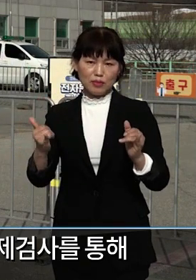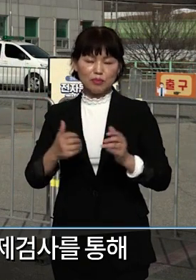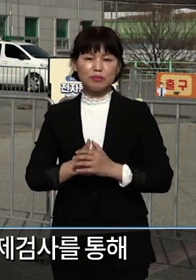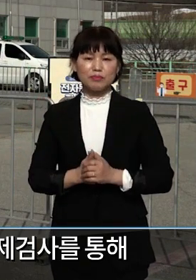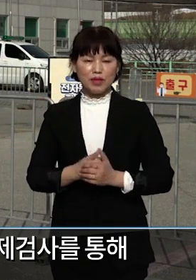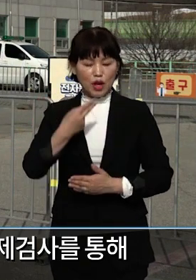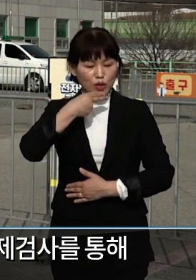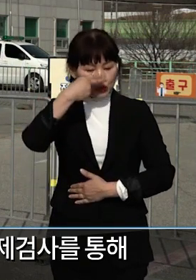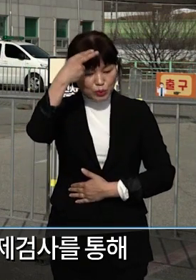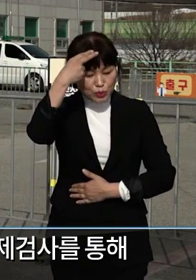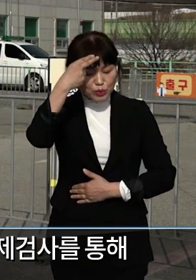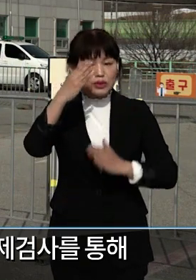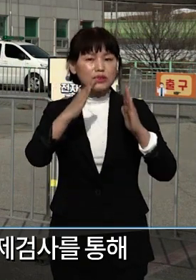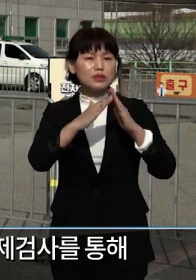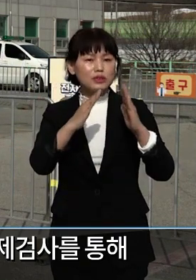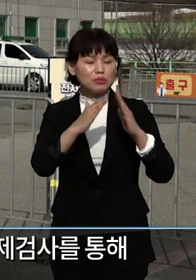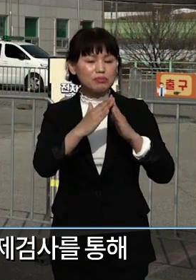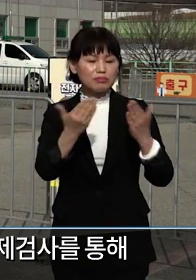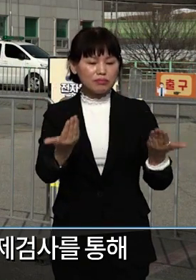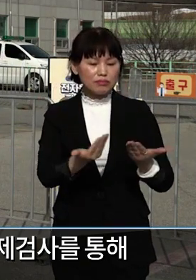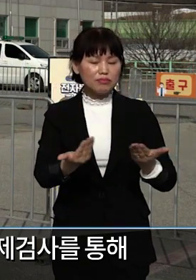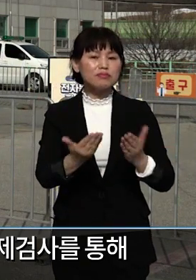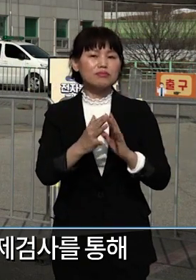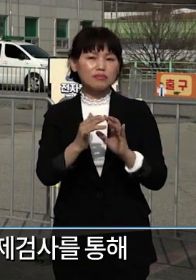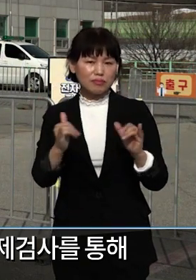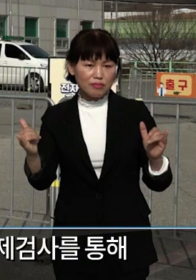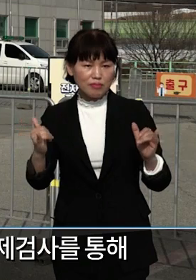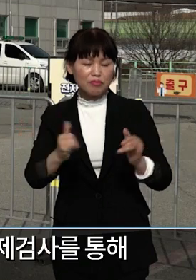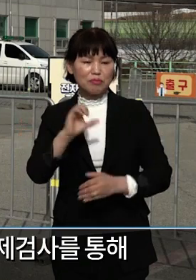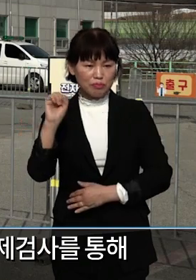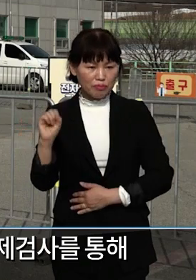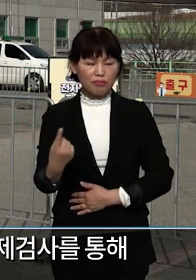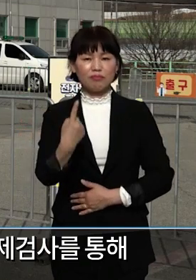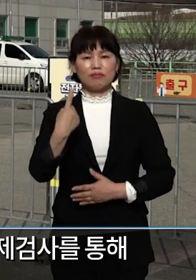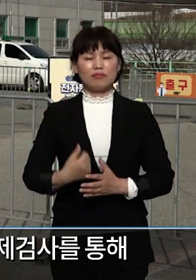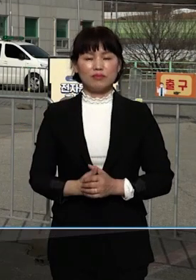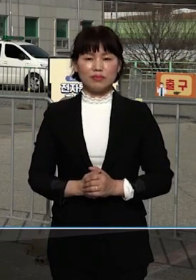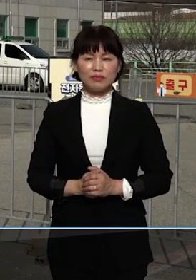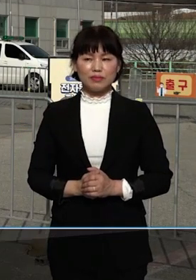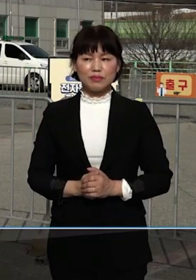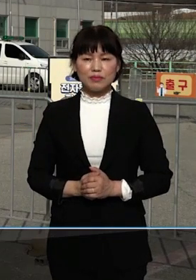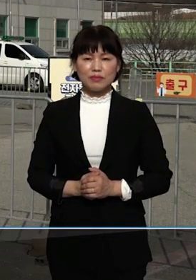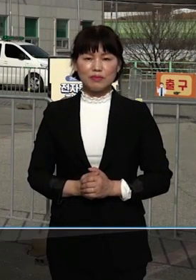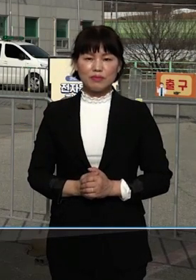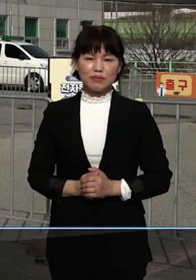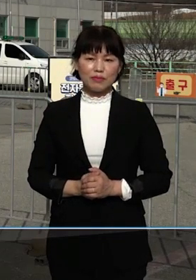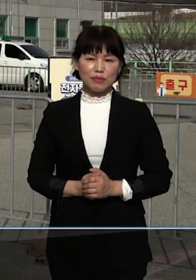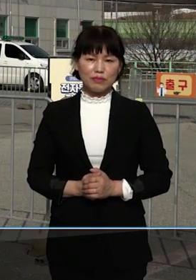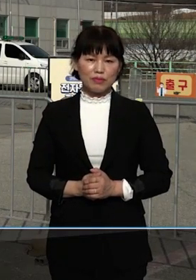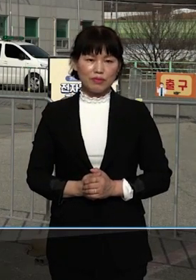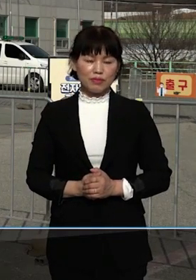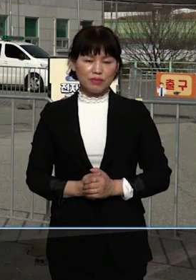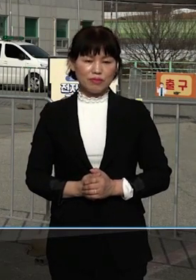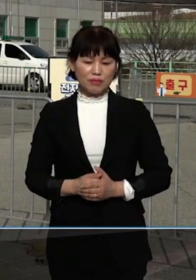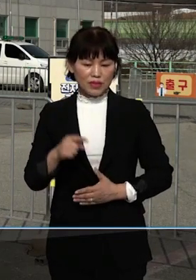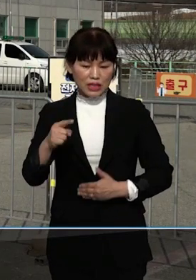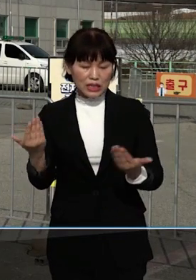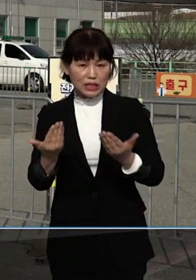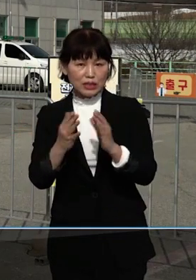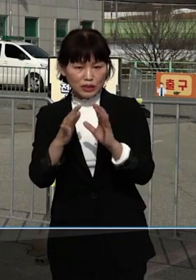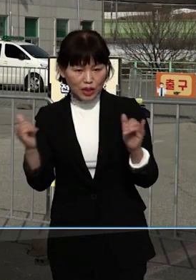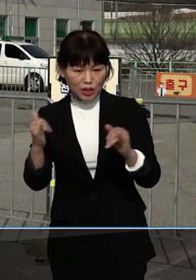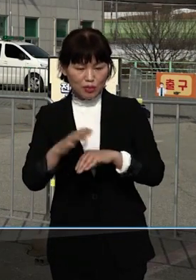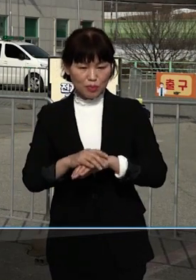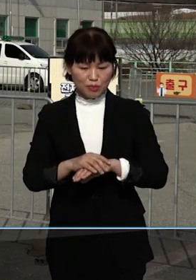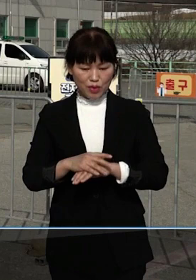확진된 유흥업에 종사하는 외국인 노동자입니다. 해당 확진자는